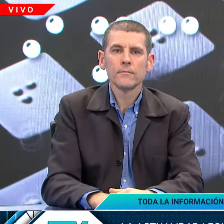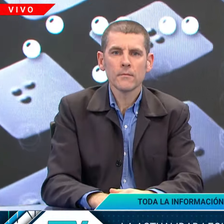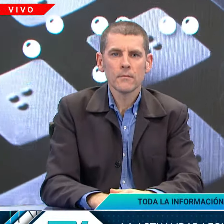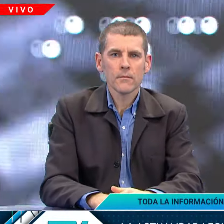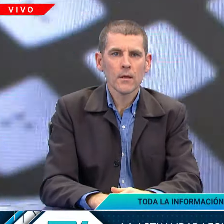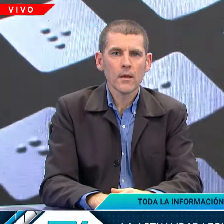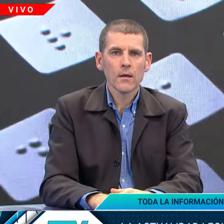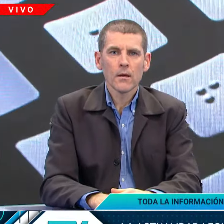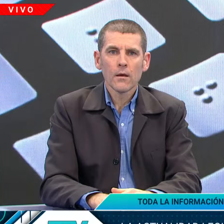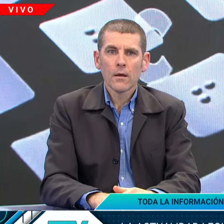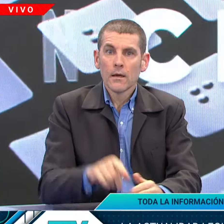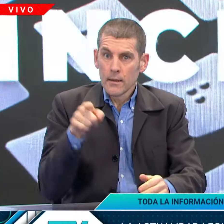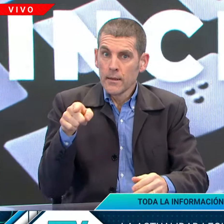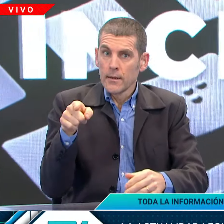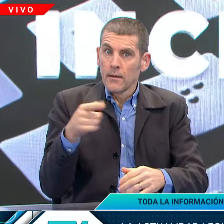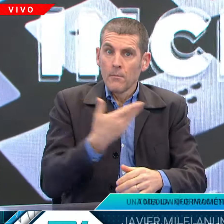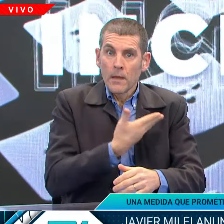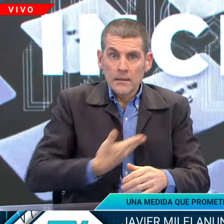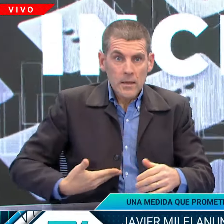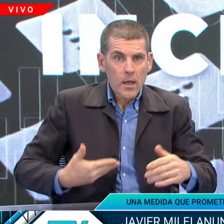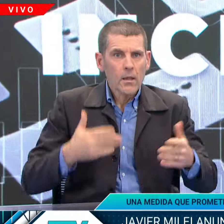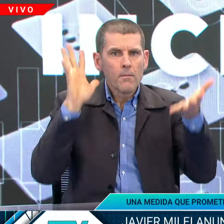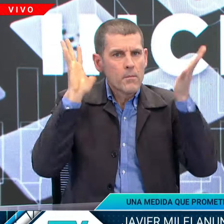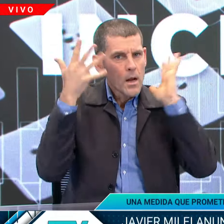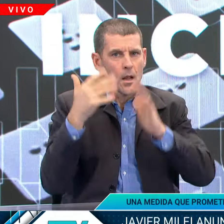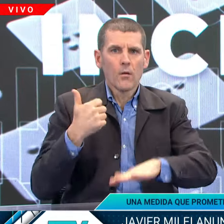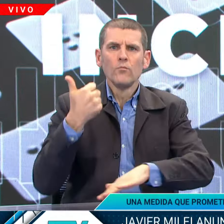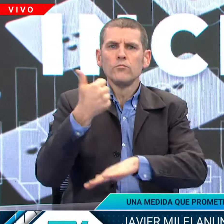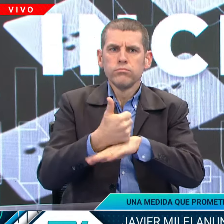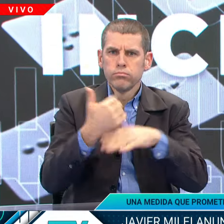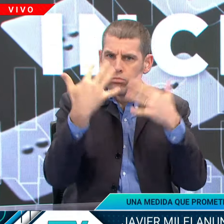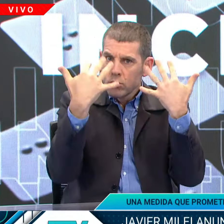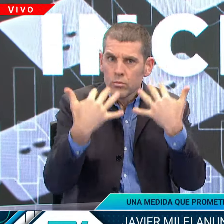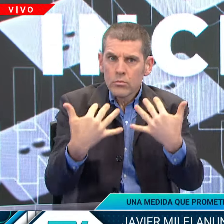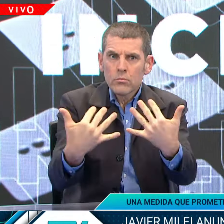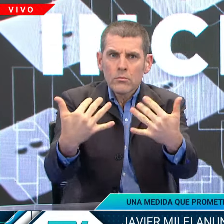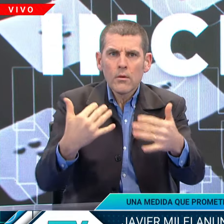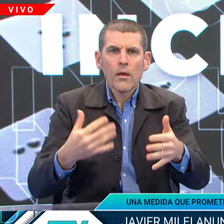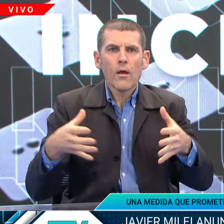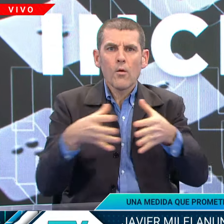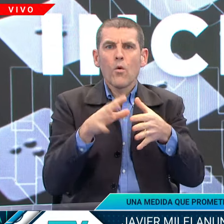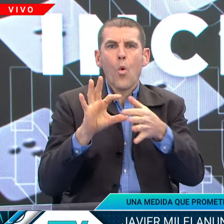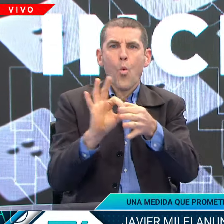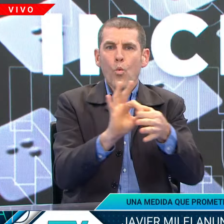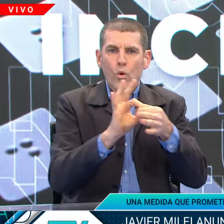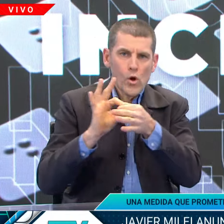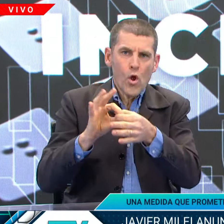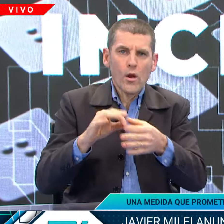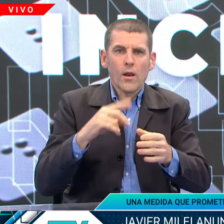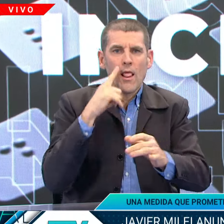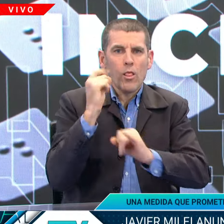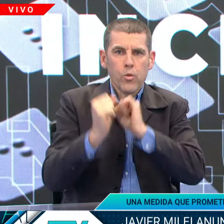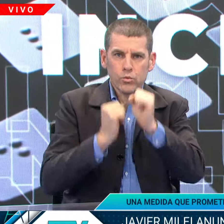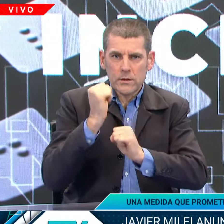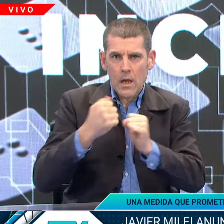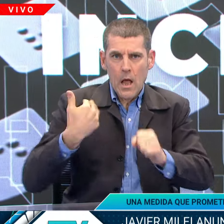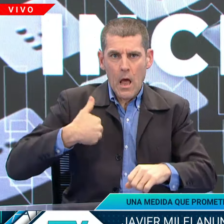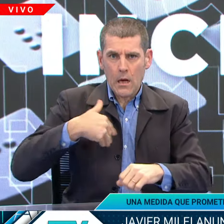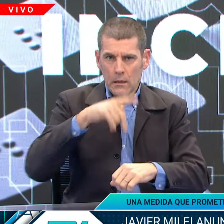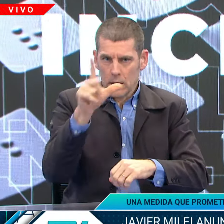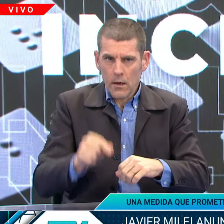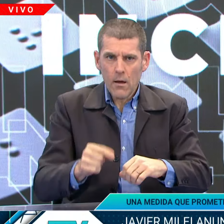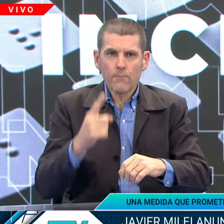discurso que marcó su primera intervención como presidente ante la Cámara de la Unión Industrial Argentina, UIA, el presidente Javier